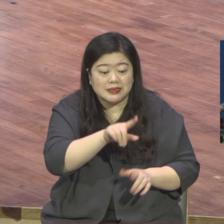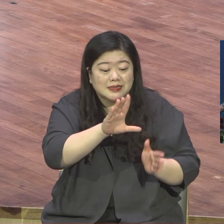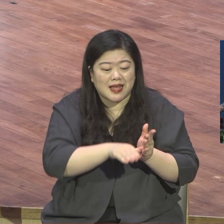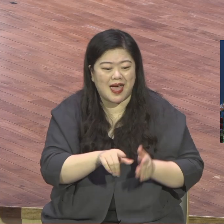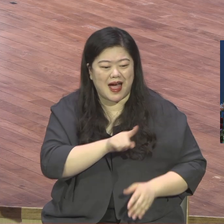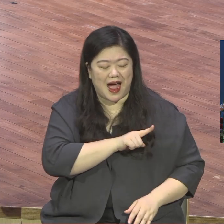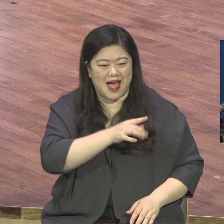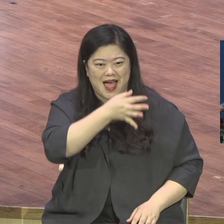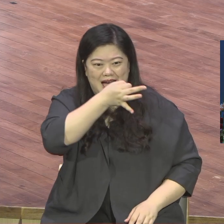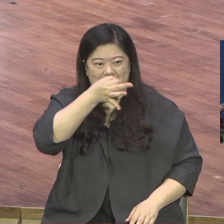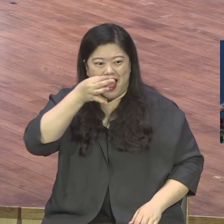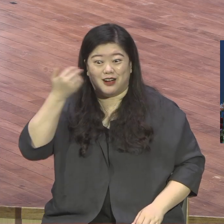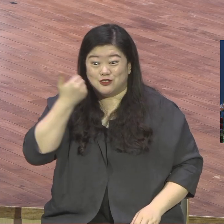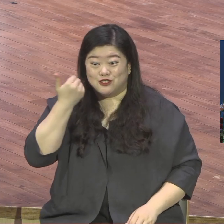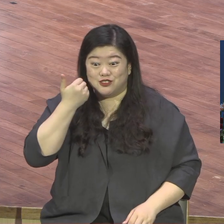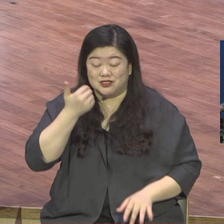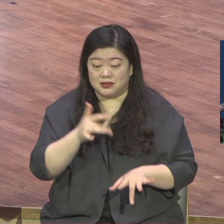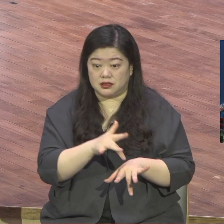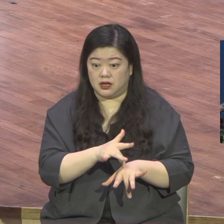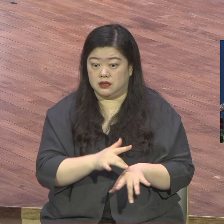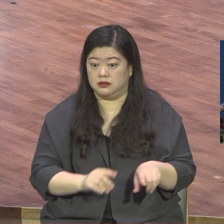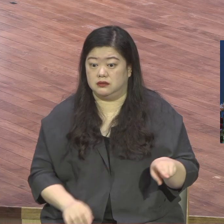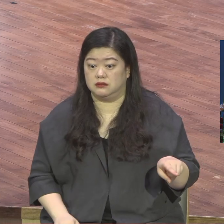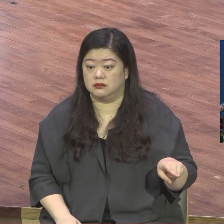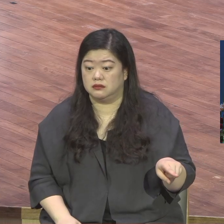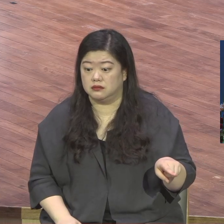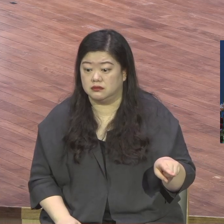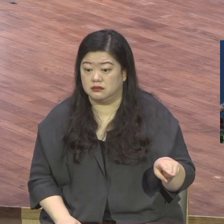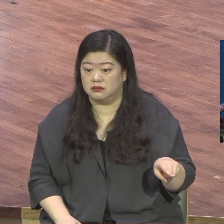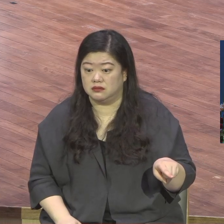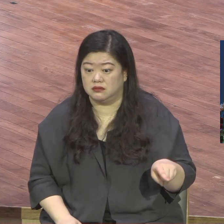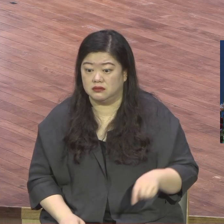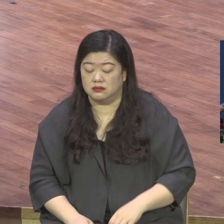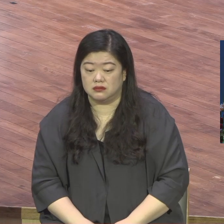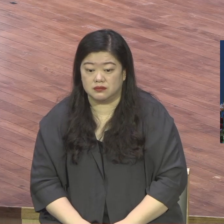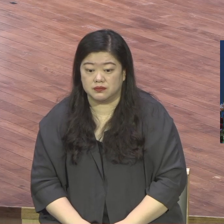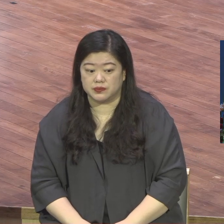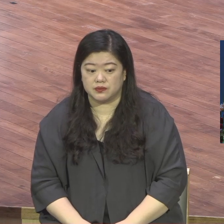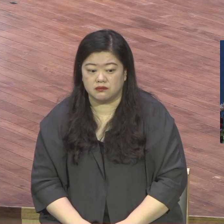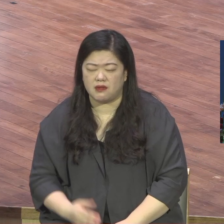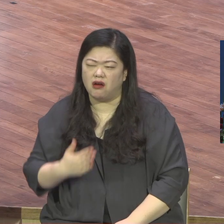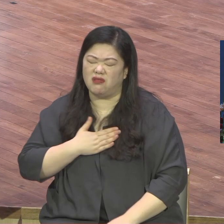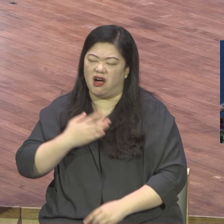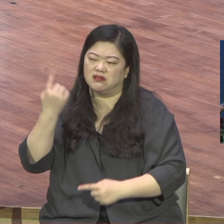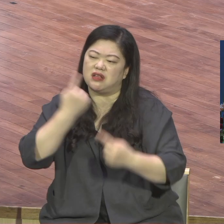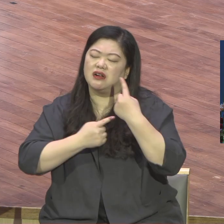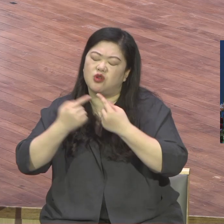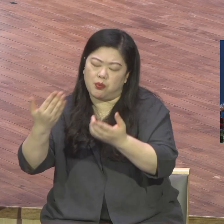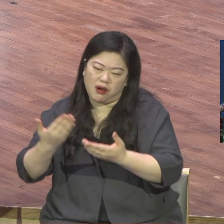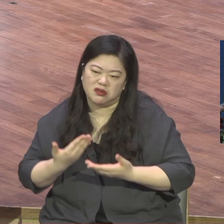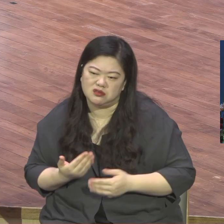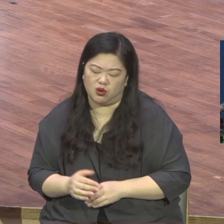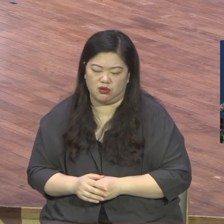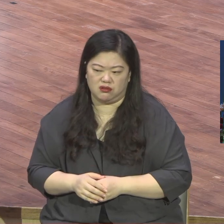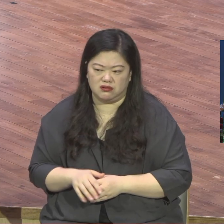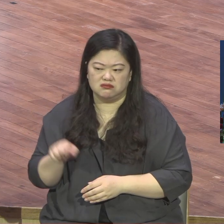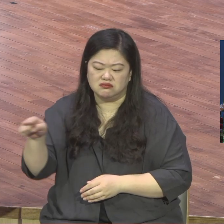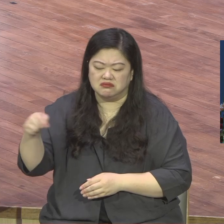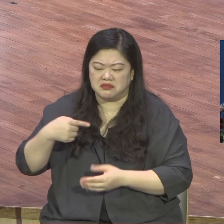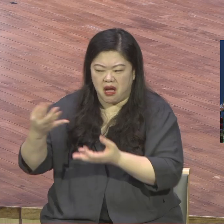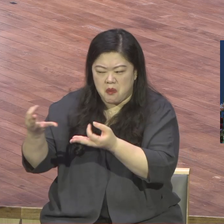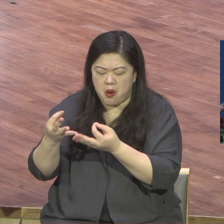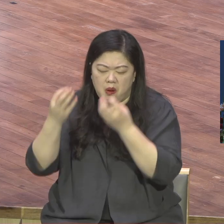그랬어요. 왜 오해해요? 왜 상처가 받습니까? 이게 다 사랑 없이 하는 모임이에요. 사랑 없이 하는